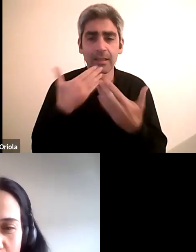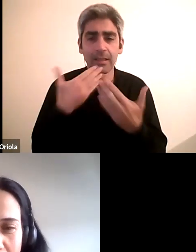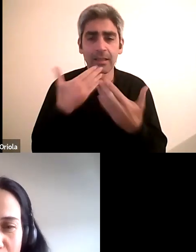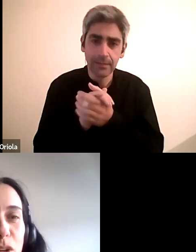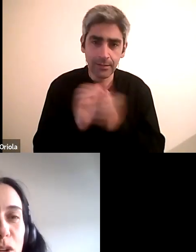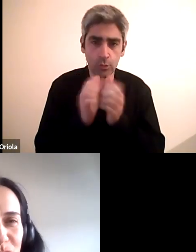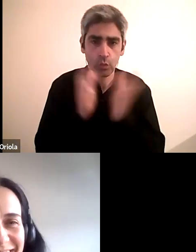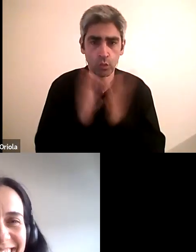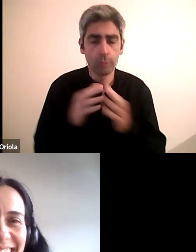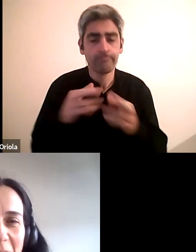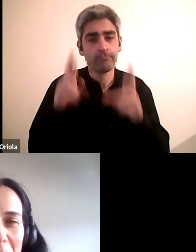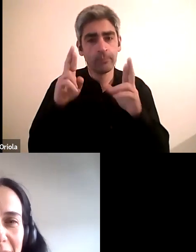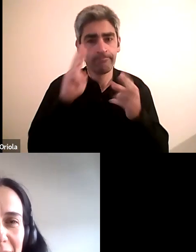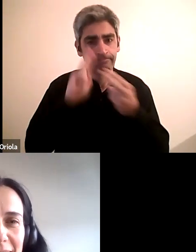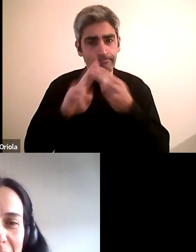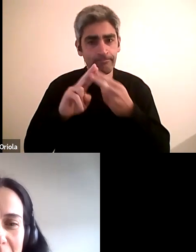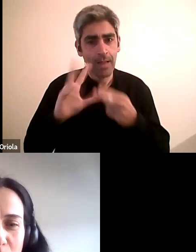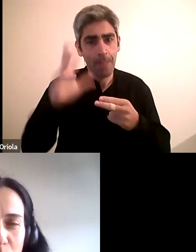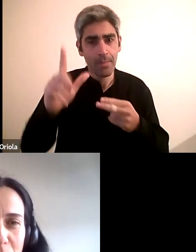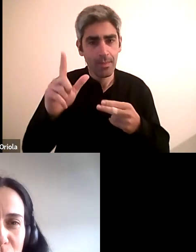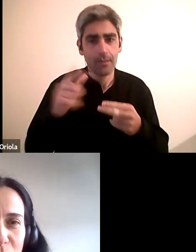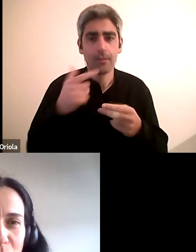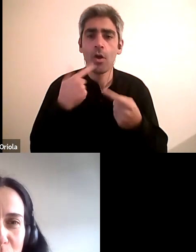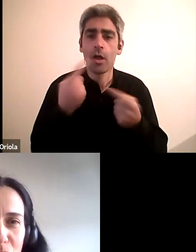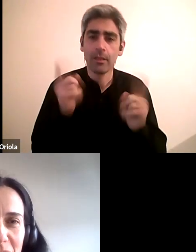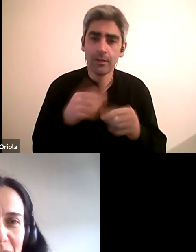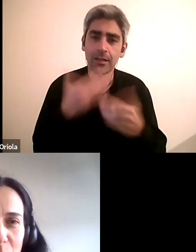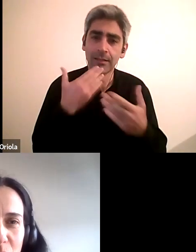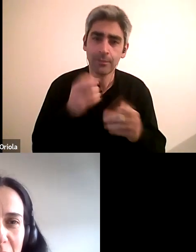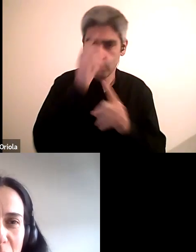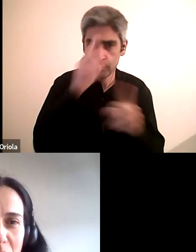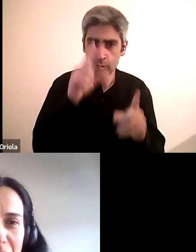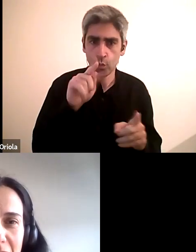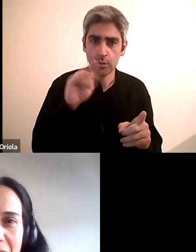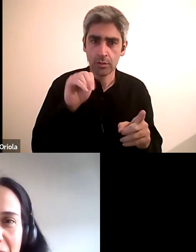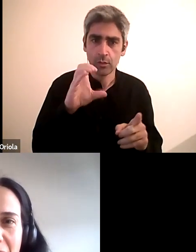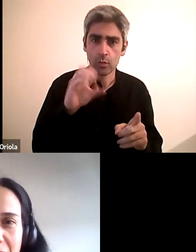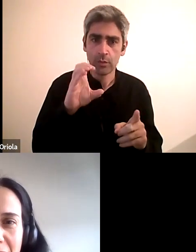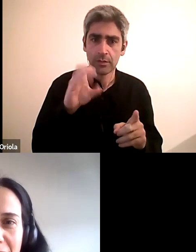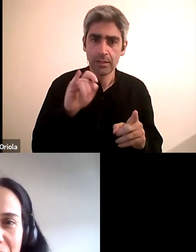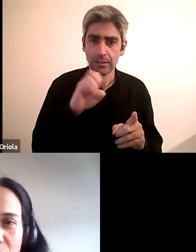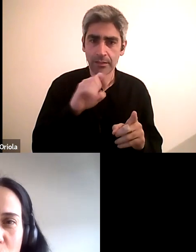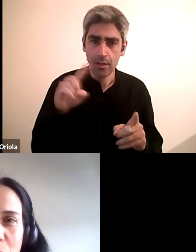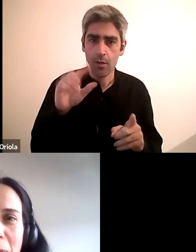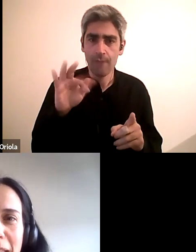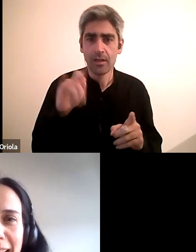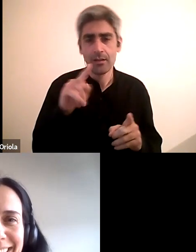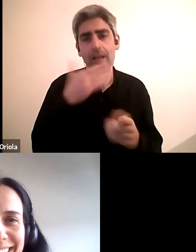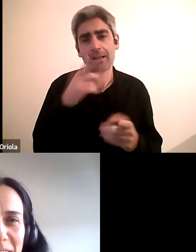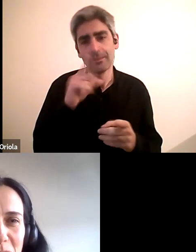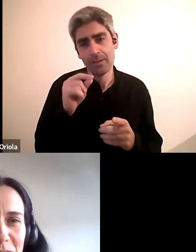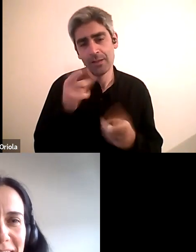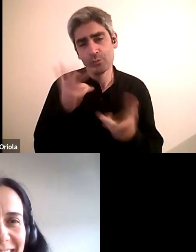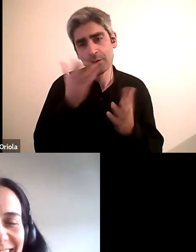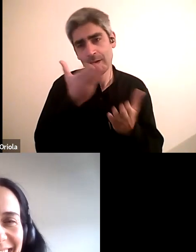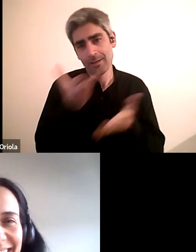e esperar ver-vos amanhã. E agradecer mais uma vez ao professor Luís Conceição Freitas a disponibilidade que